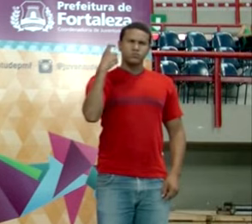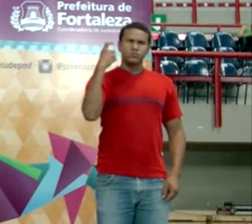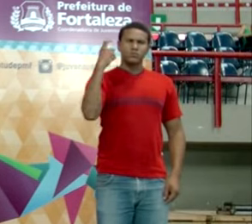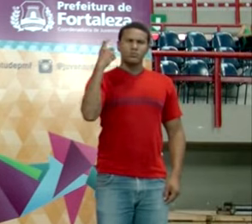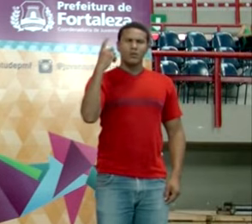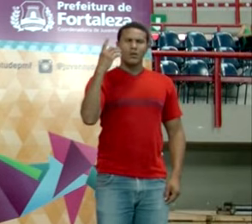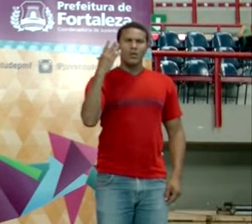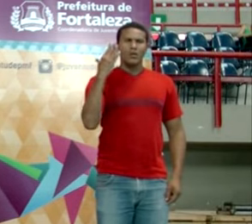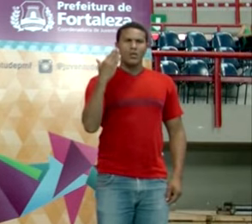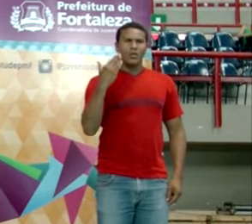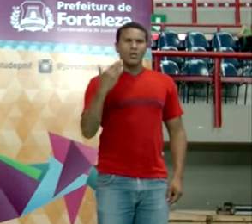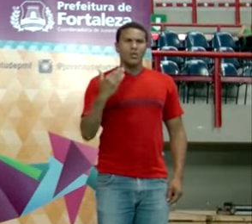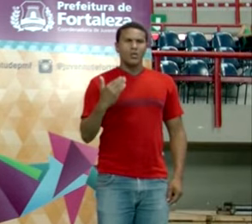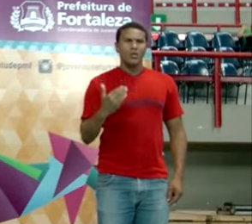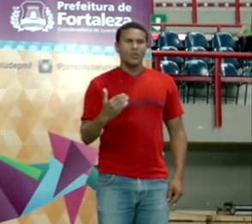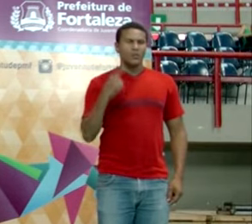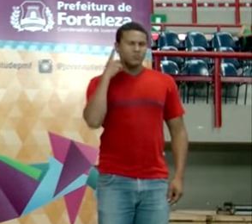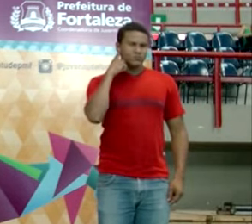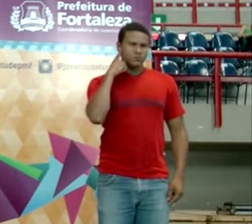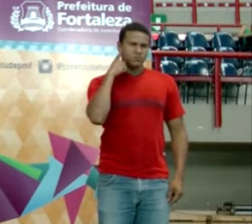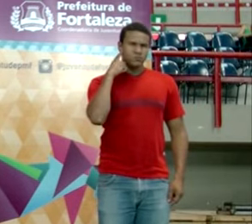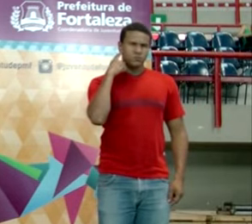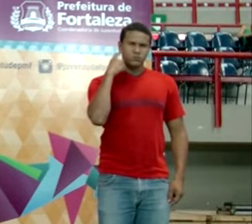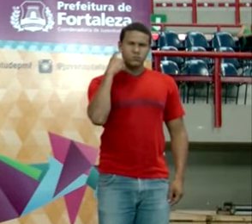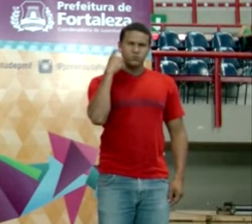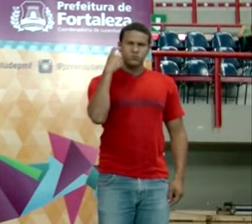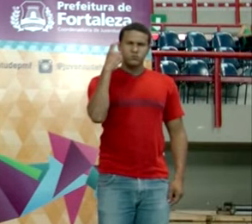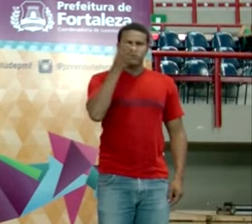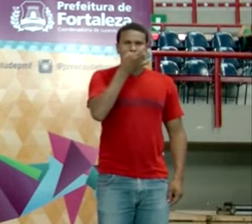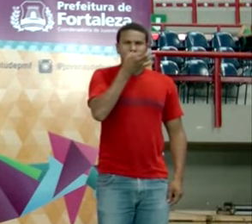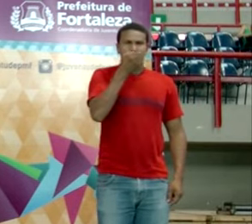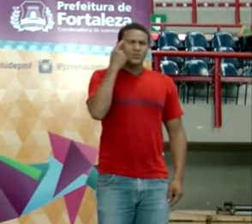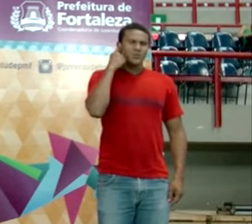frequência alta, som agudo,